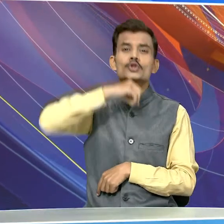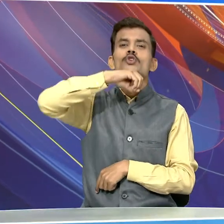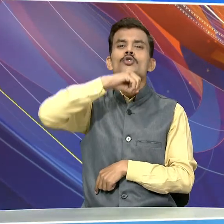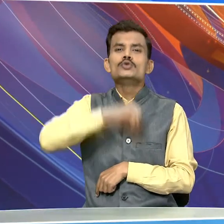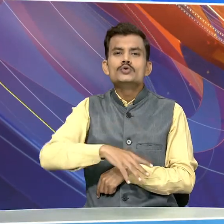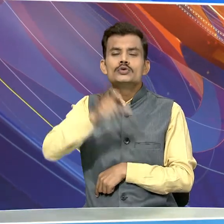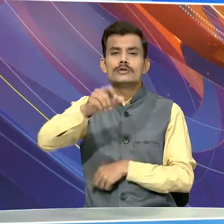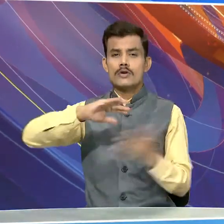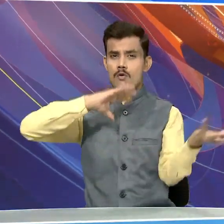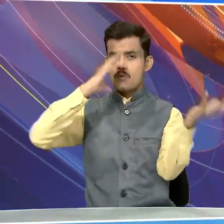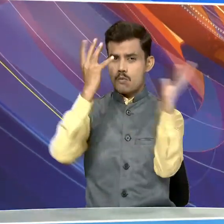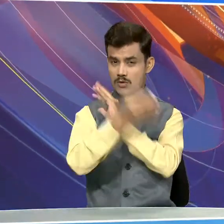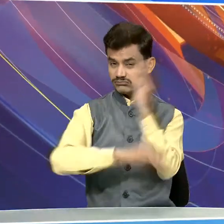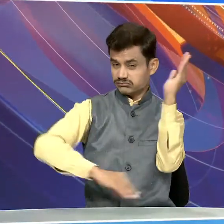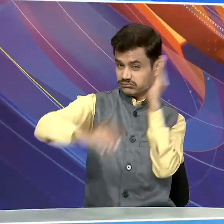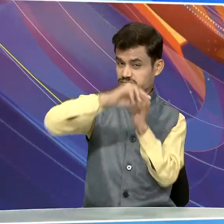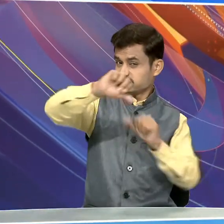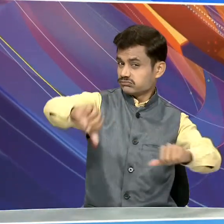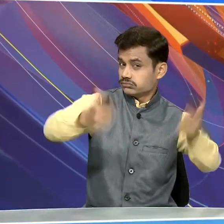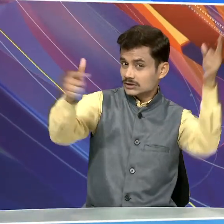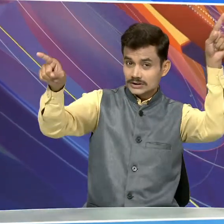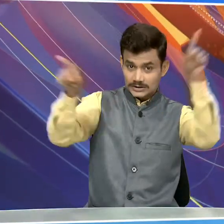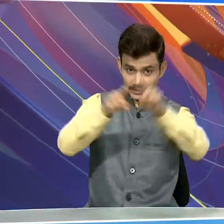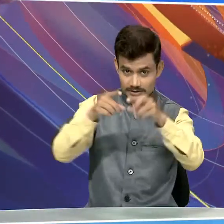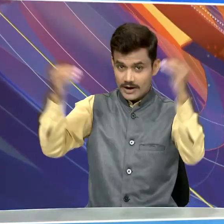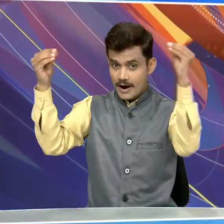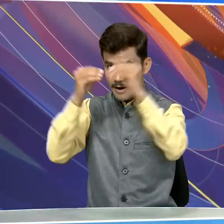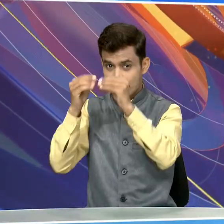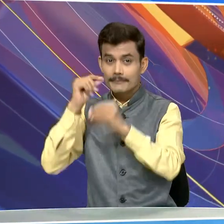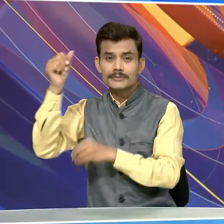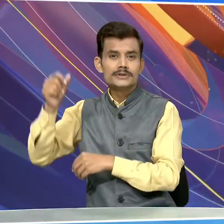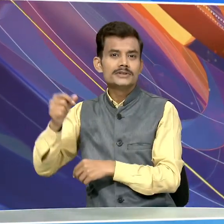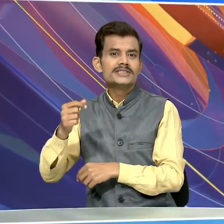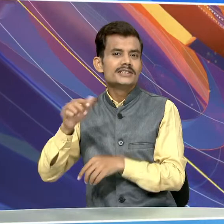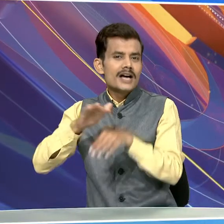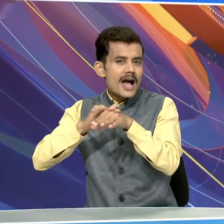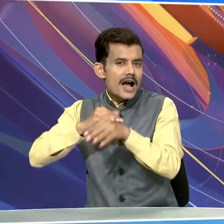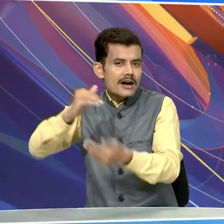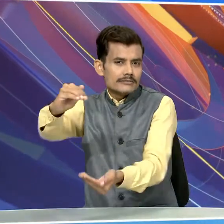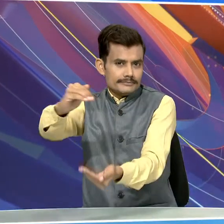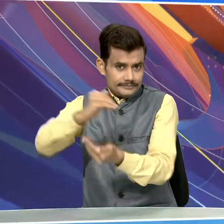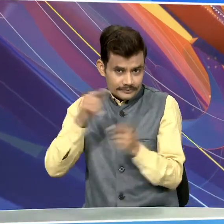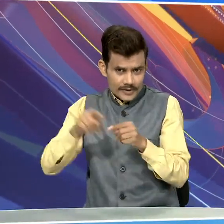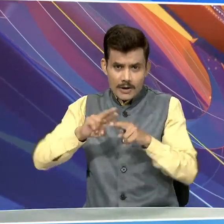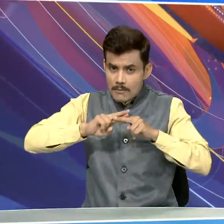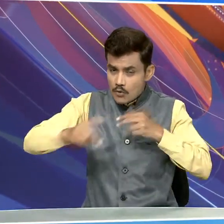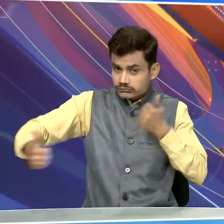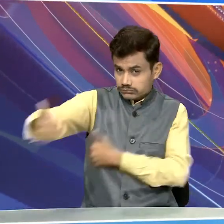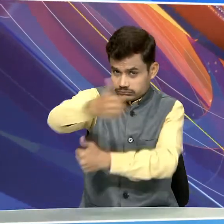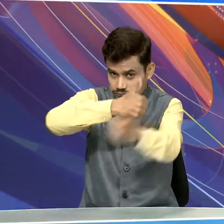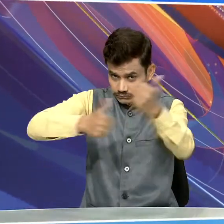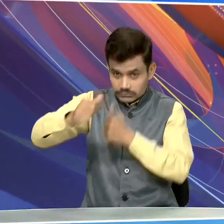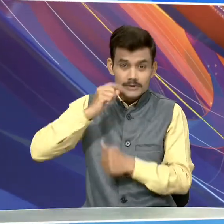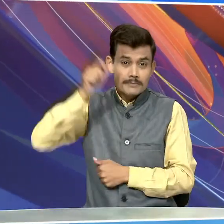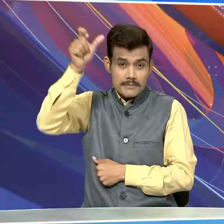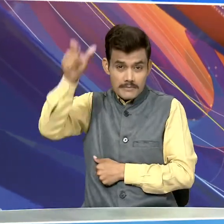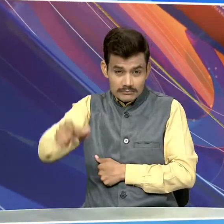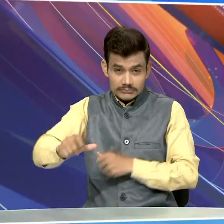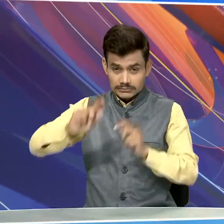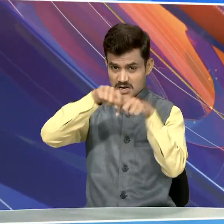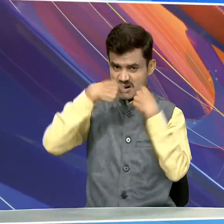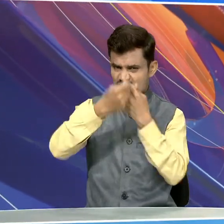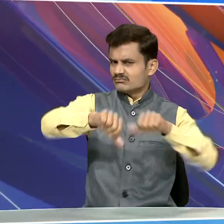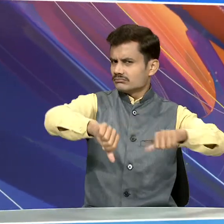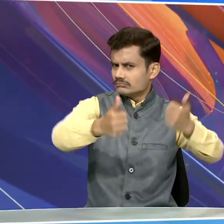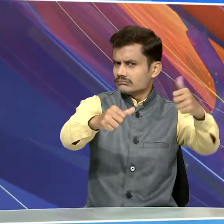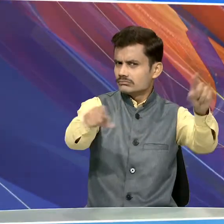विश्व चैंपियन बन गए हैं। वहीं भजन कौर ने कांस्य पदक अपने नाम किया। पूरी प्रतियोगिता में भारतीय खिलाड़ियों ने बेहतरीन प्रदर्शन